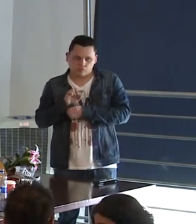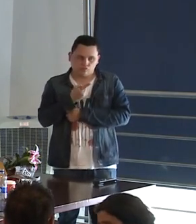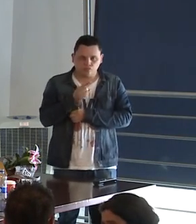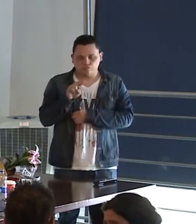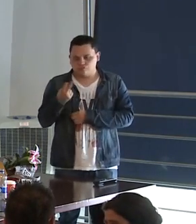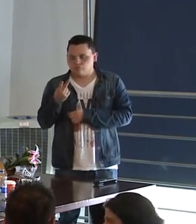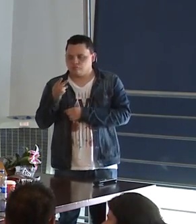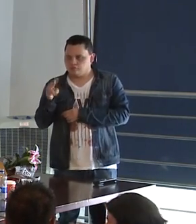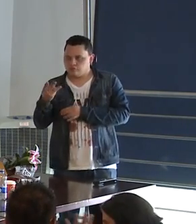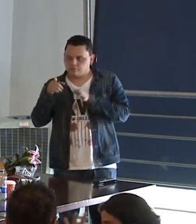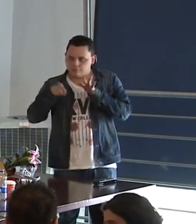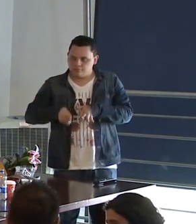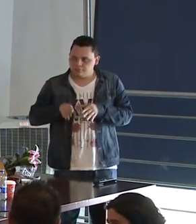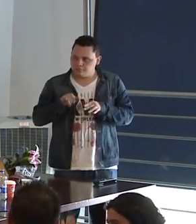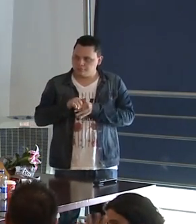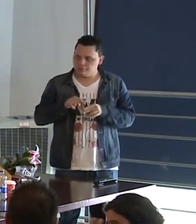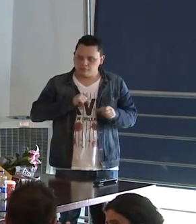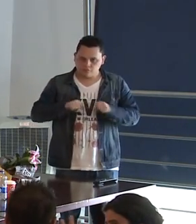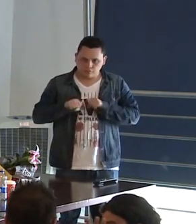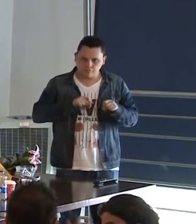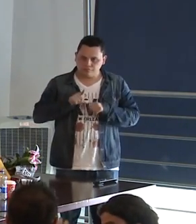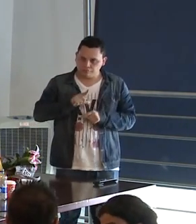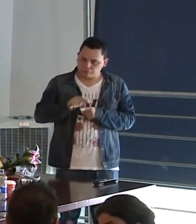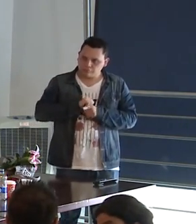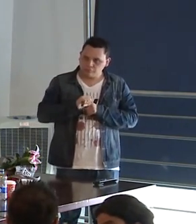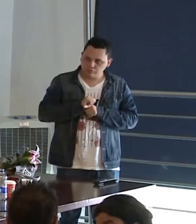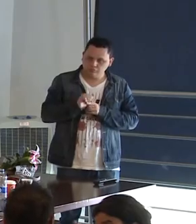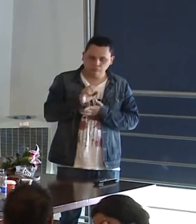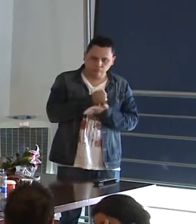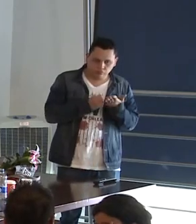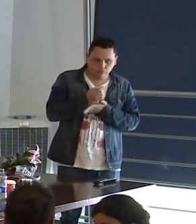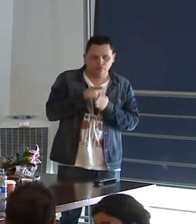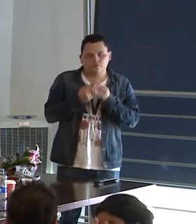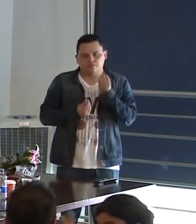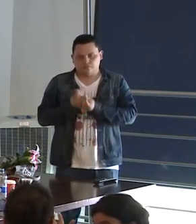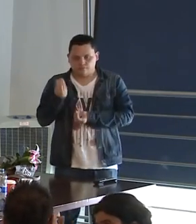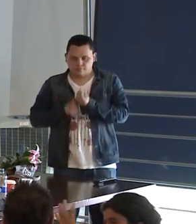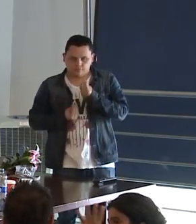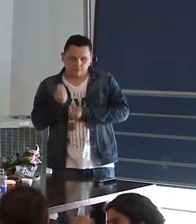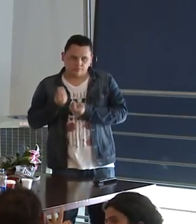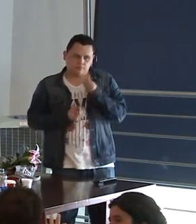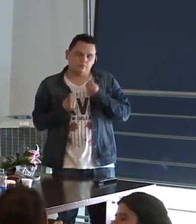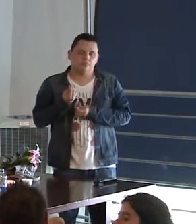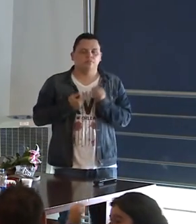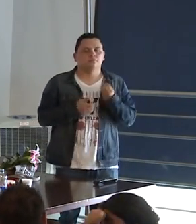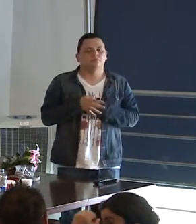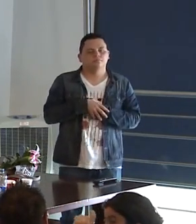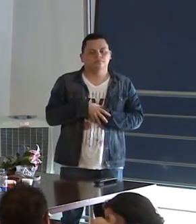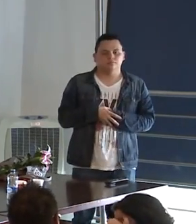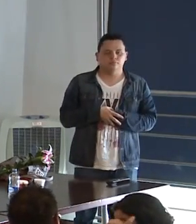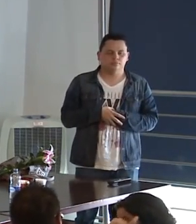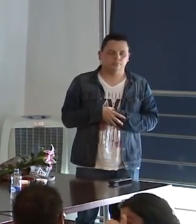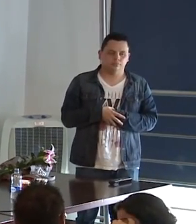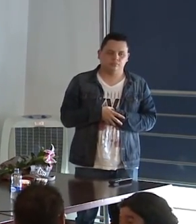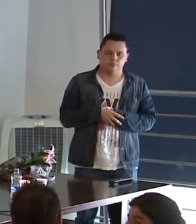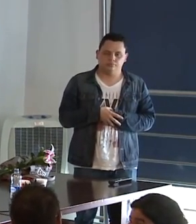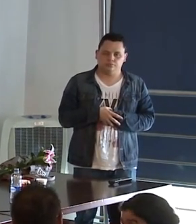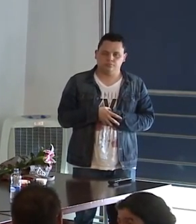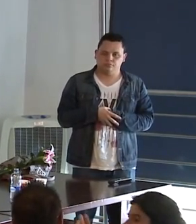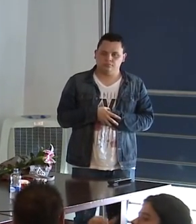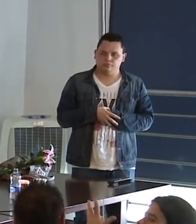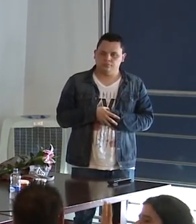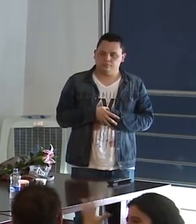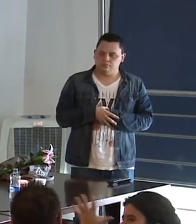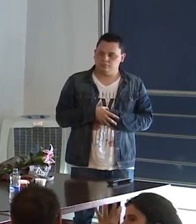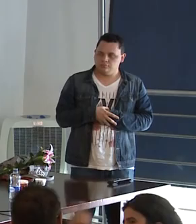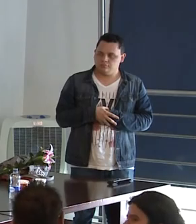tres semestres orientando la práctica en biología, en física, y indudablemente acá la